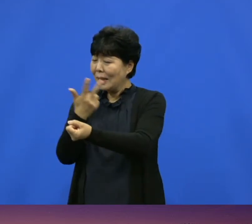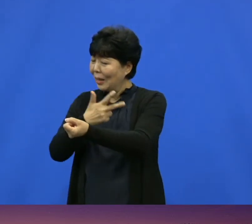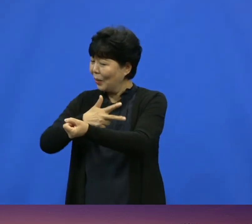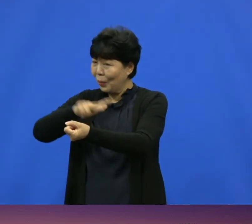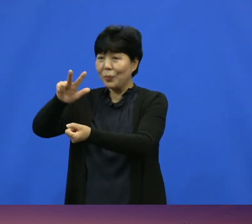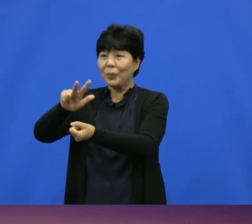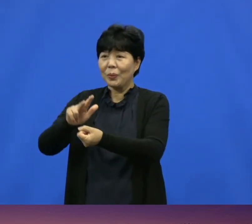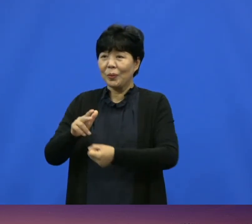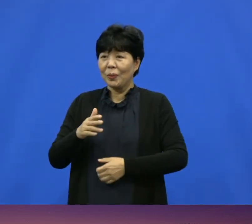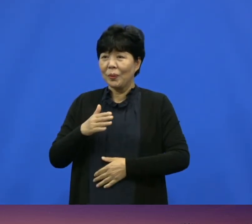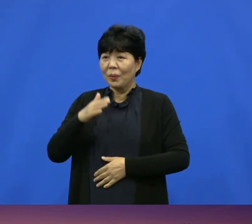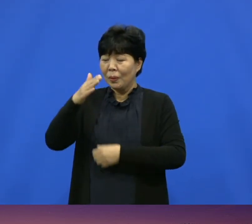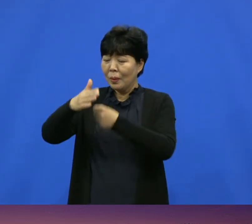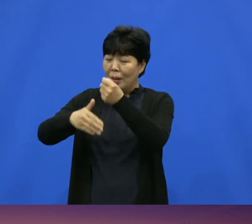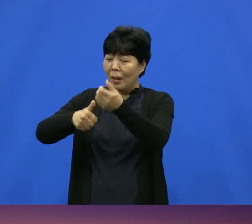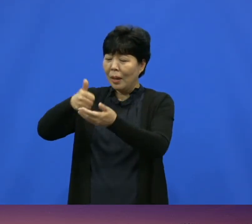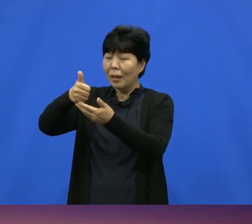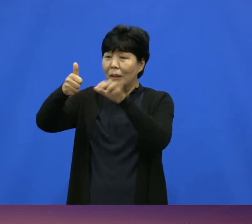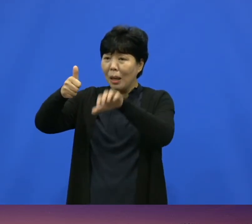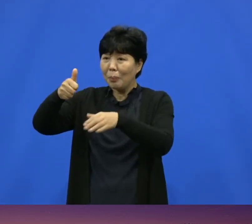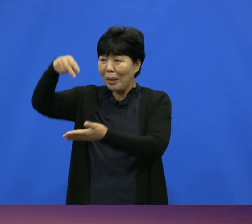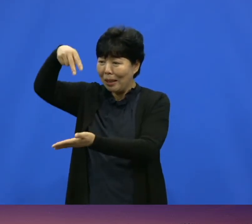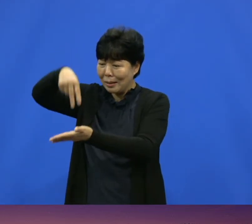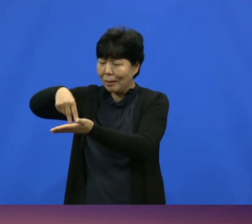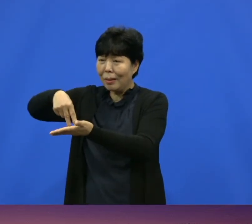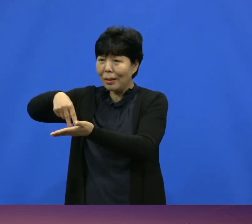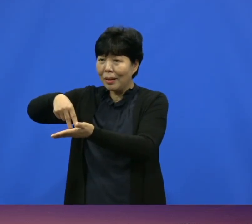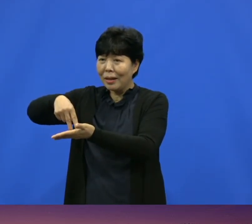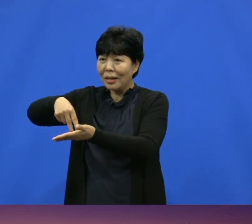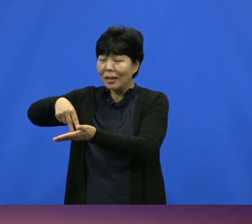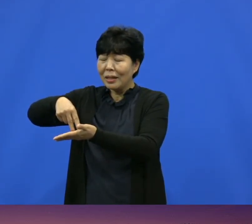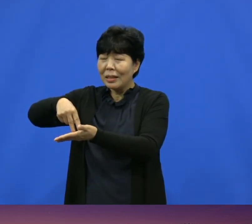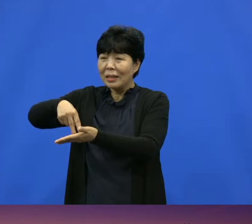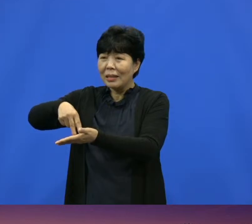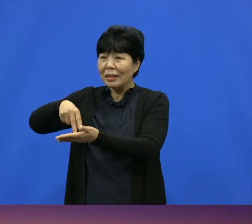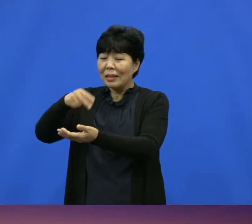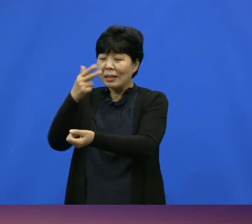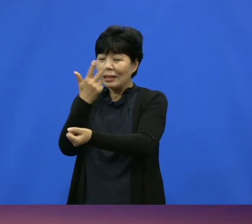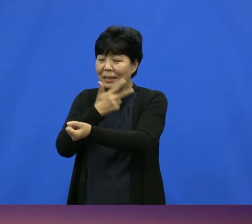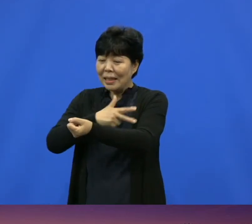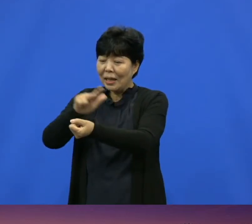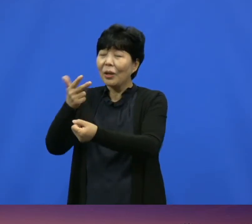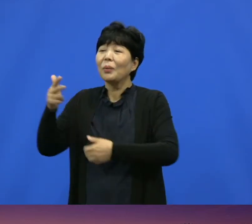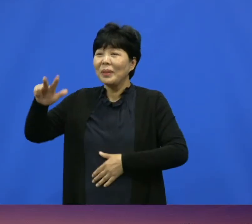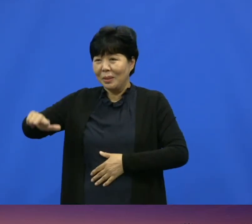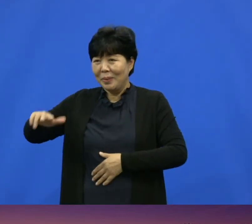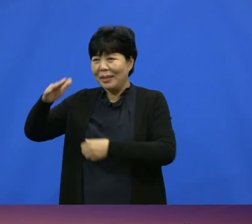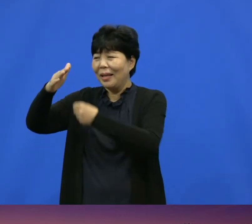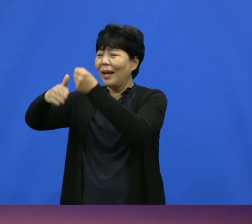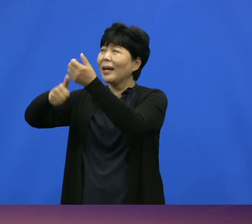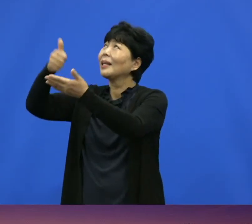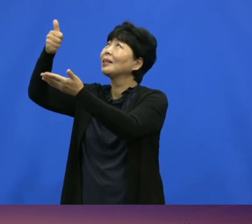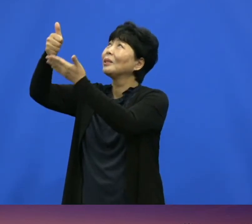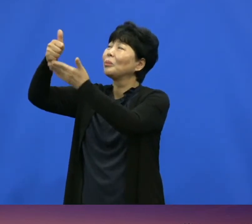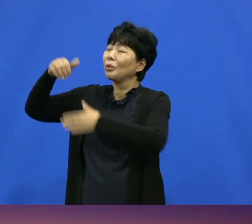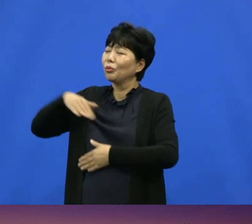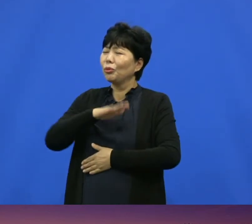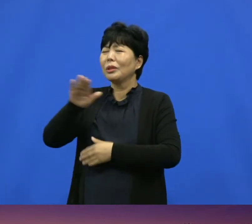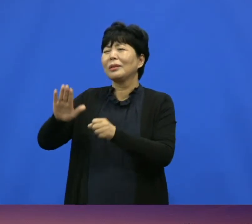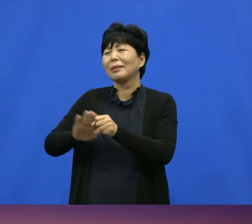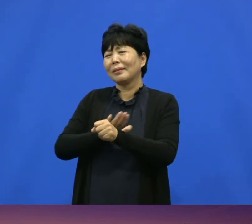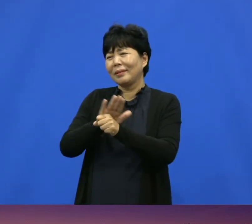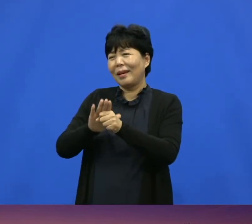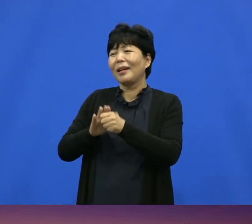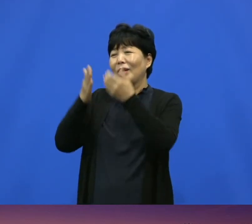도무지 설 수 없습니다. 우리 하나님 앞에 설 수 있는 단 한 가지 이유는 하나님이 우리를 받아주셨기 때문입니다.